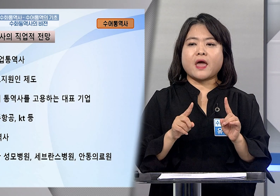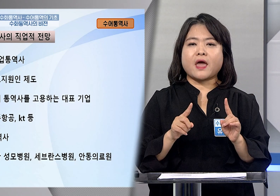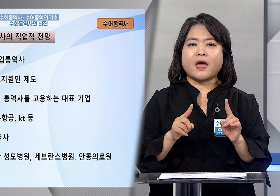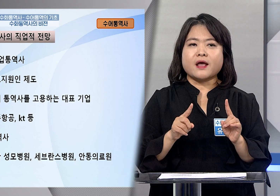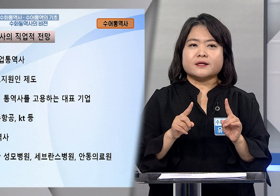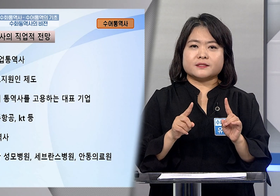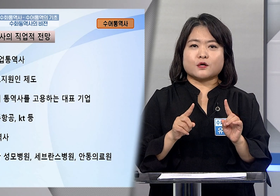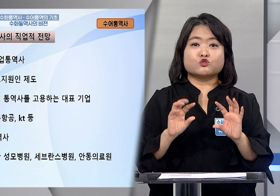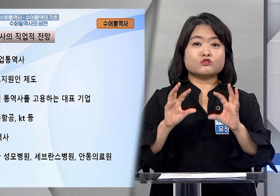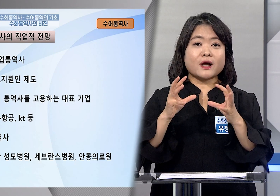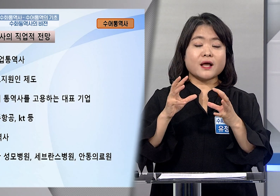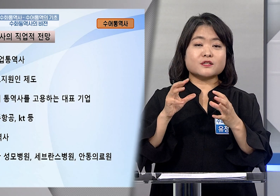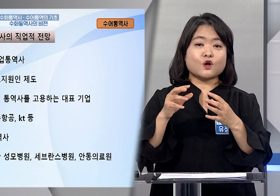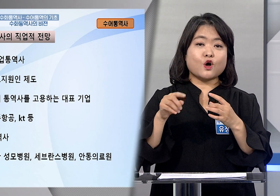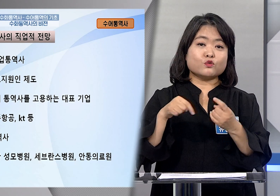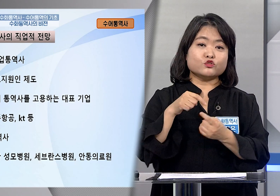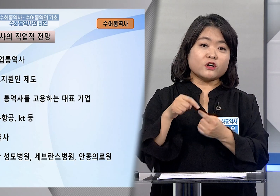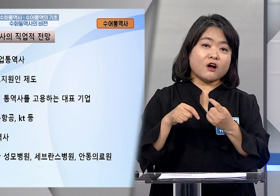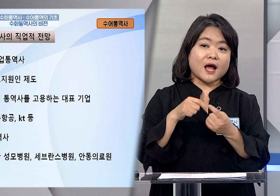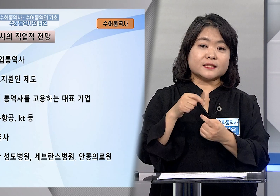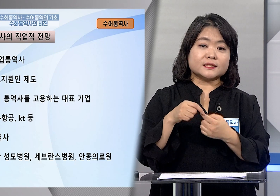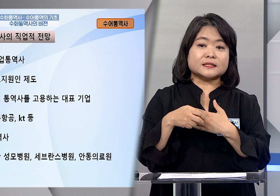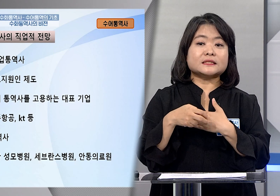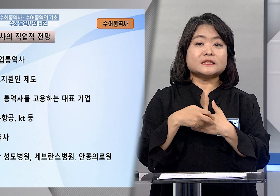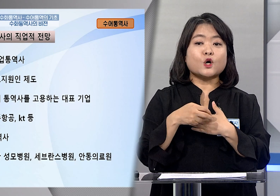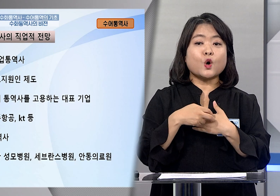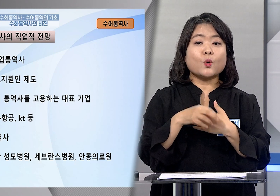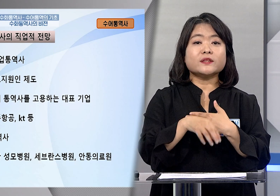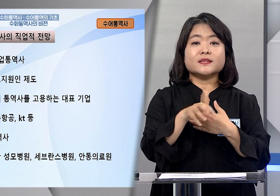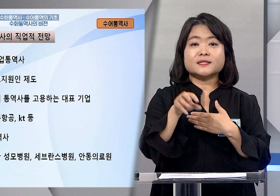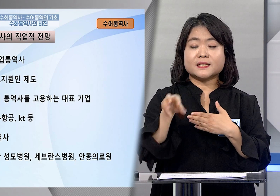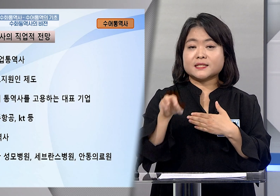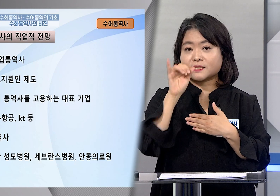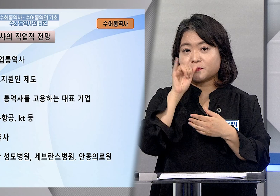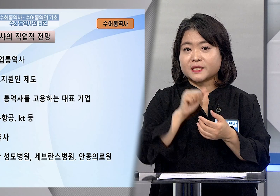전국에 이제 국가에서 운영하는 의료원들이 있습니다.